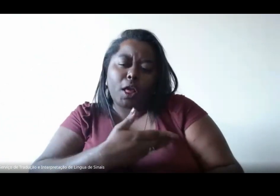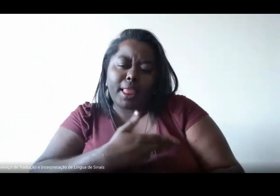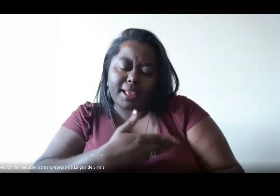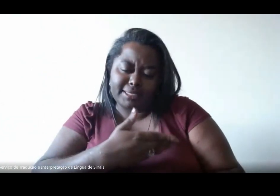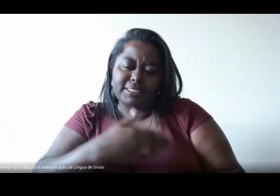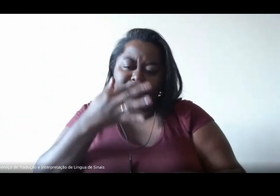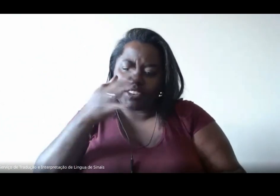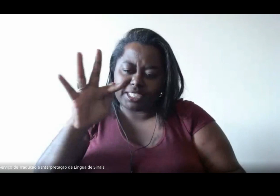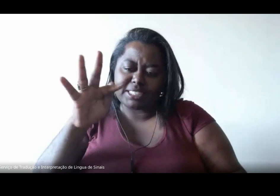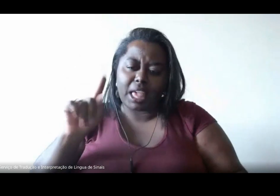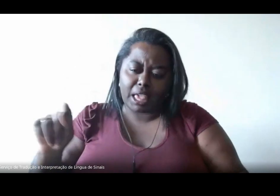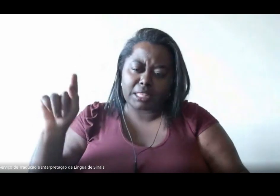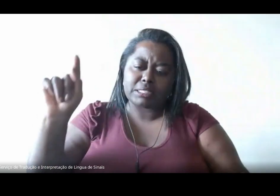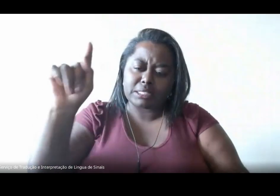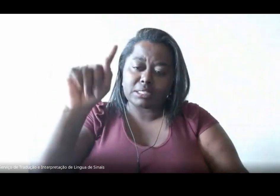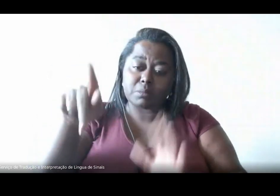análise do discurso, daqui que eu falo,